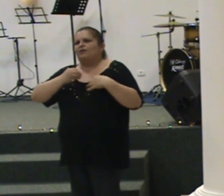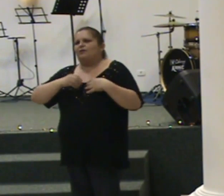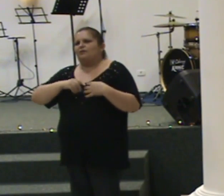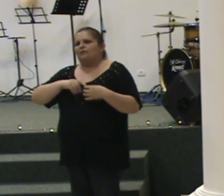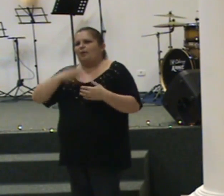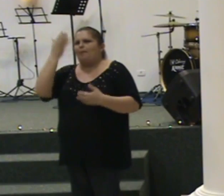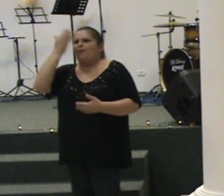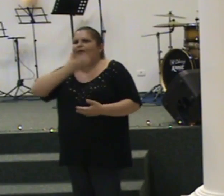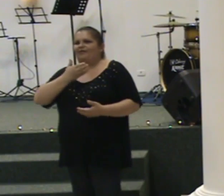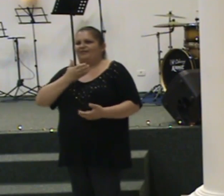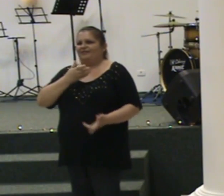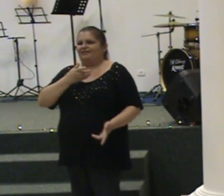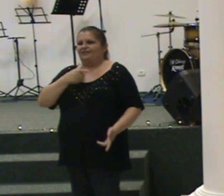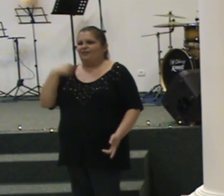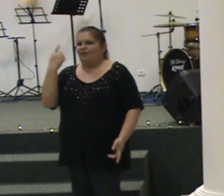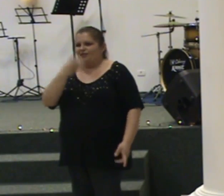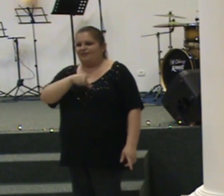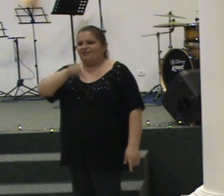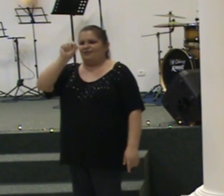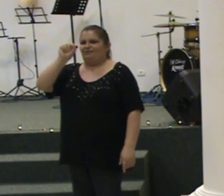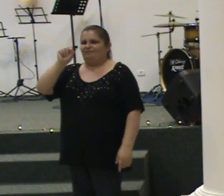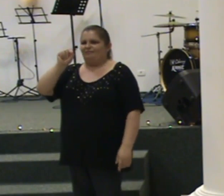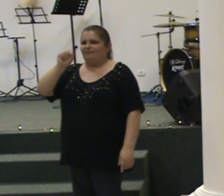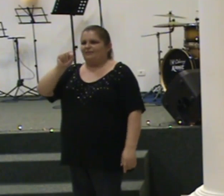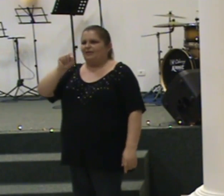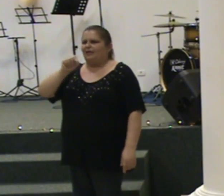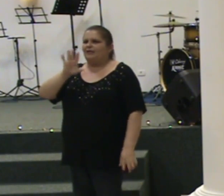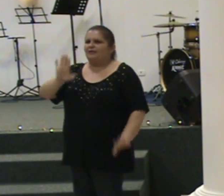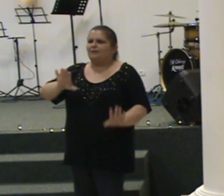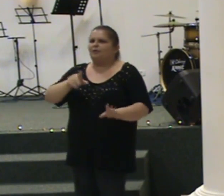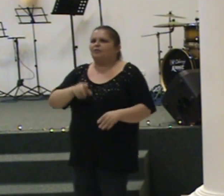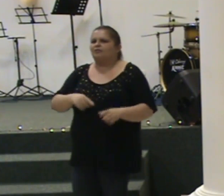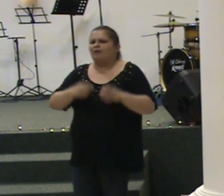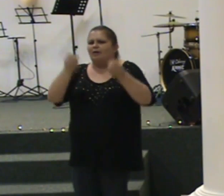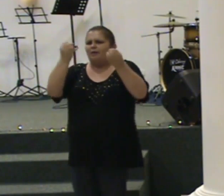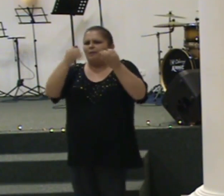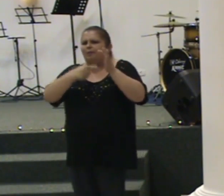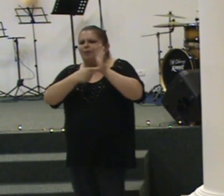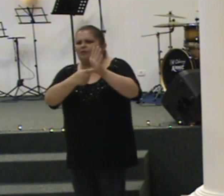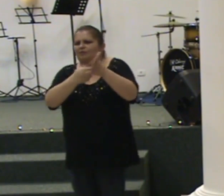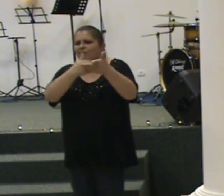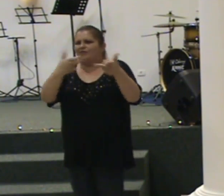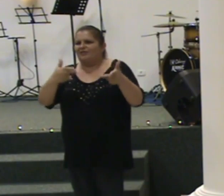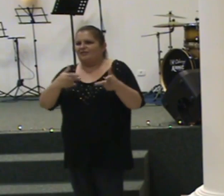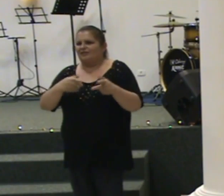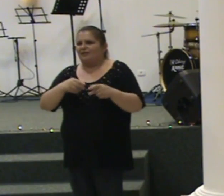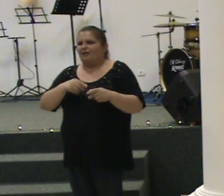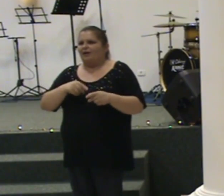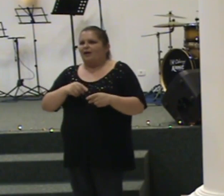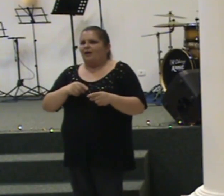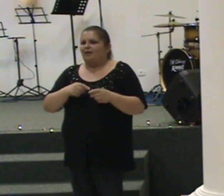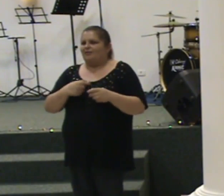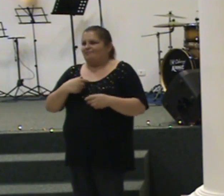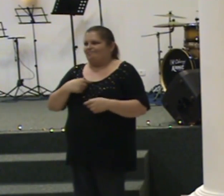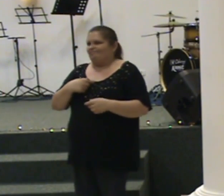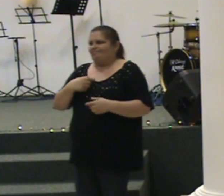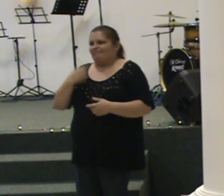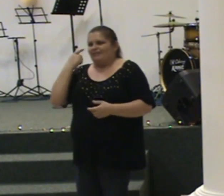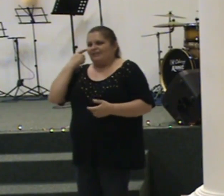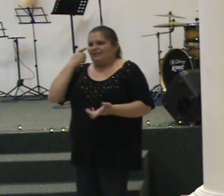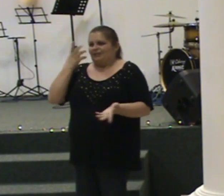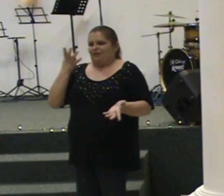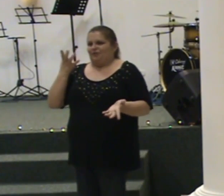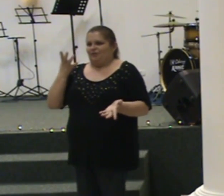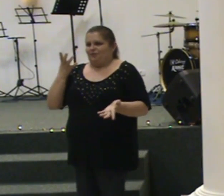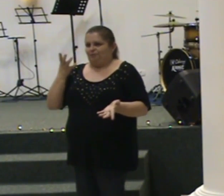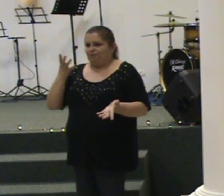à prova a nossa escolha, que pode ser para abençoar vidas ou para amaldiçoar a vida. Porque Deus fala, olha,